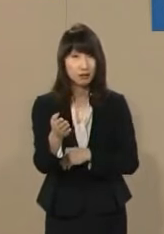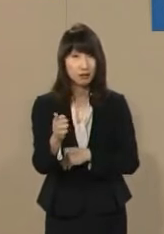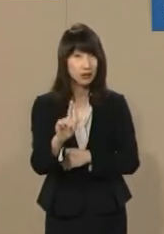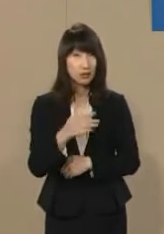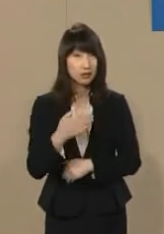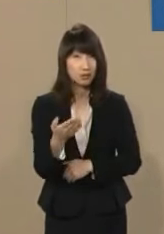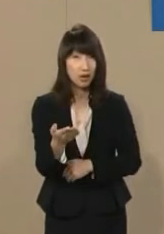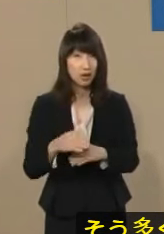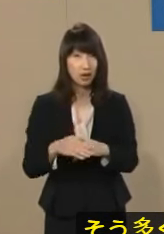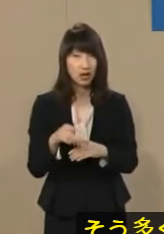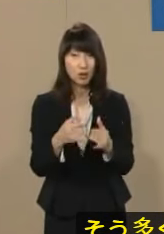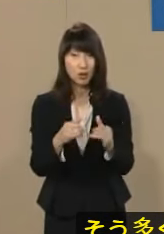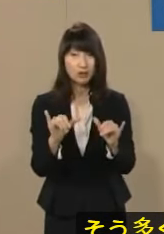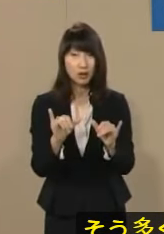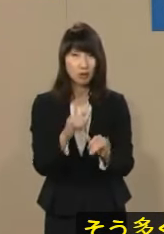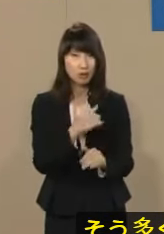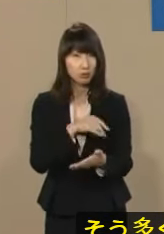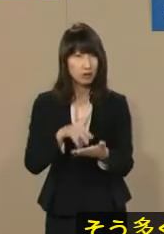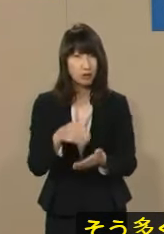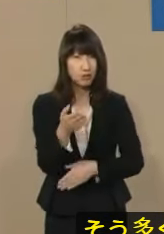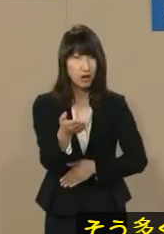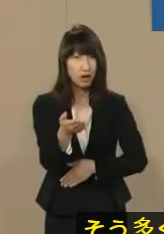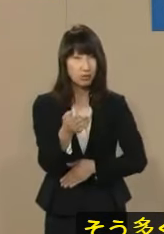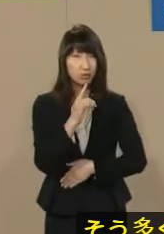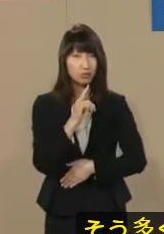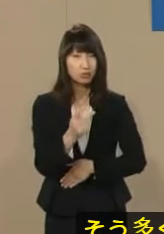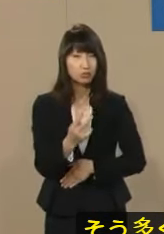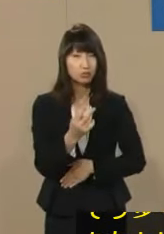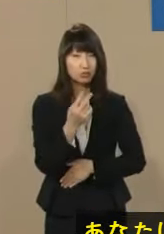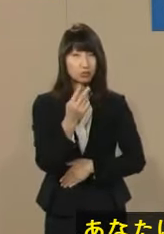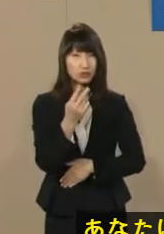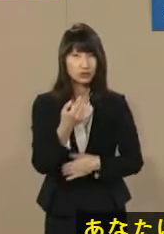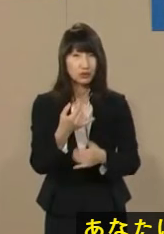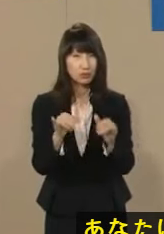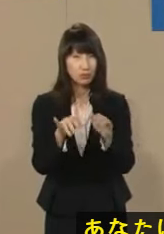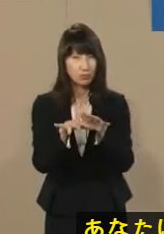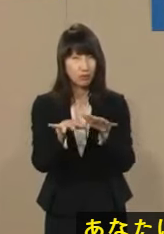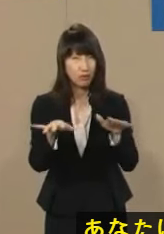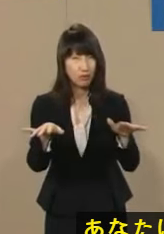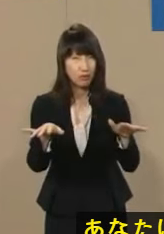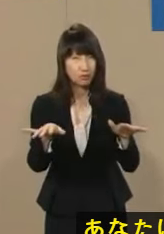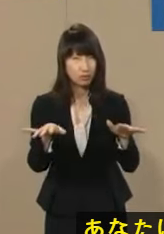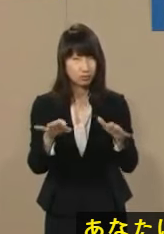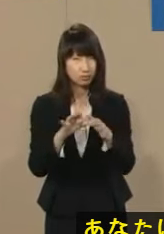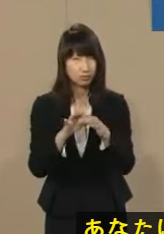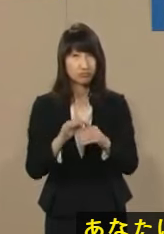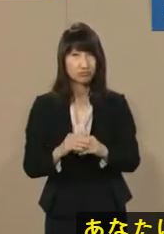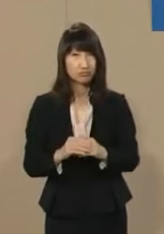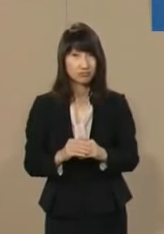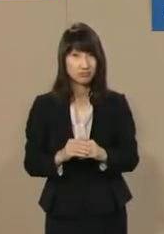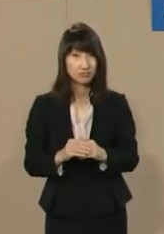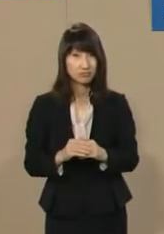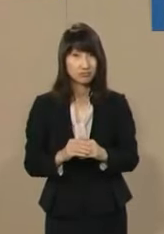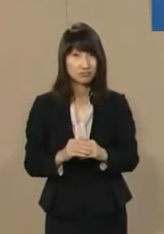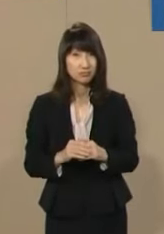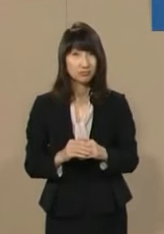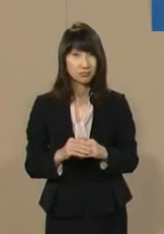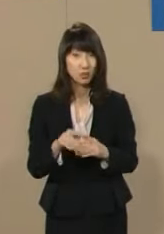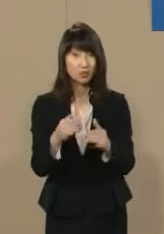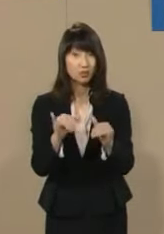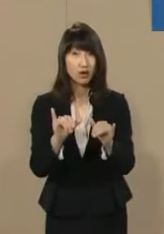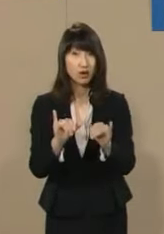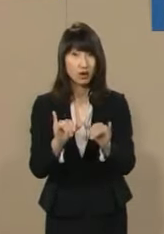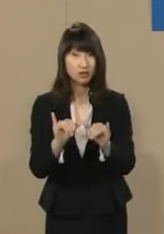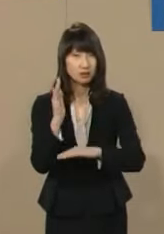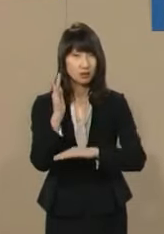か？あなたは世間の役に立ってるんですか？っていうような空気、社会に蔓延しているからです。だからそんな社会を、